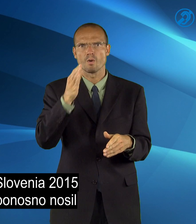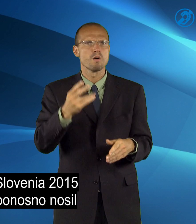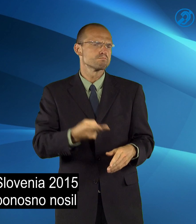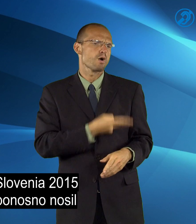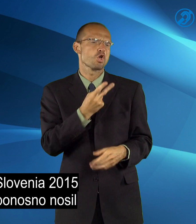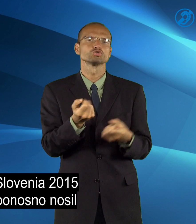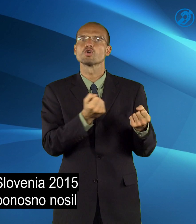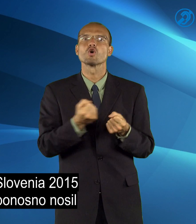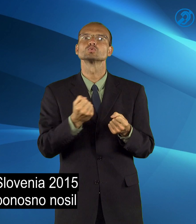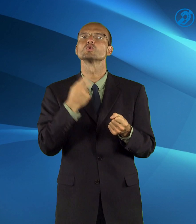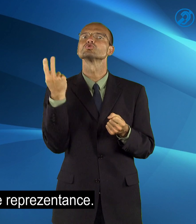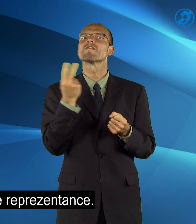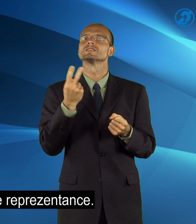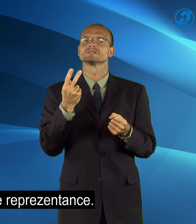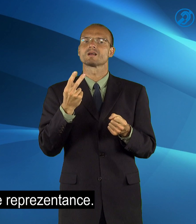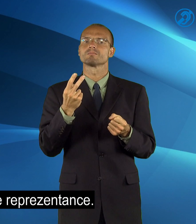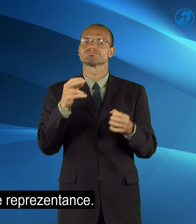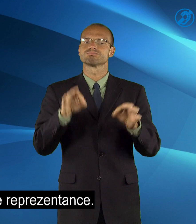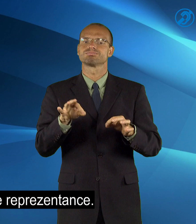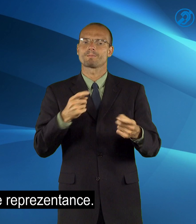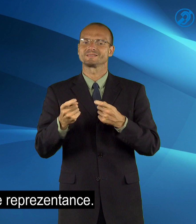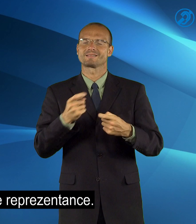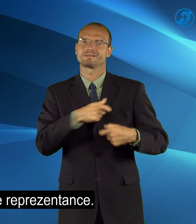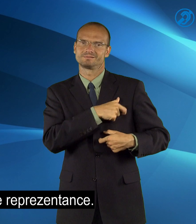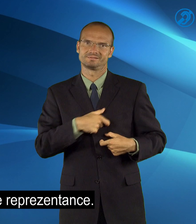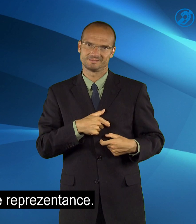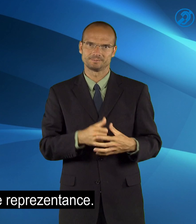ponosno nosil barve slovenske reprezentance.